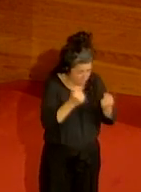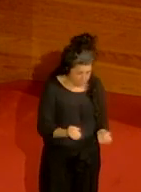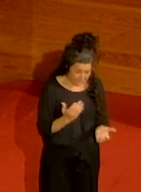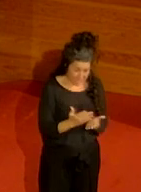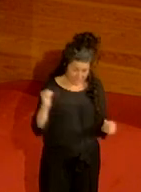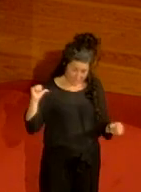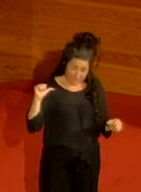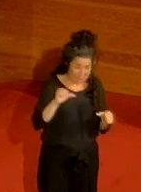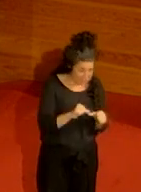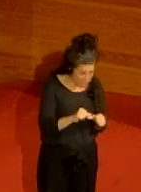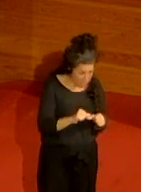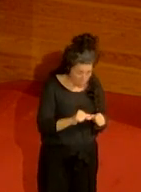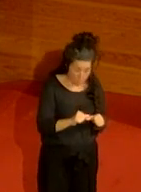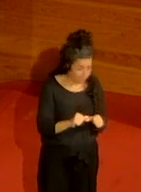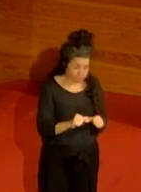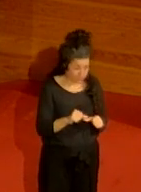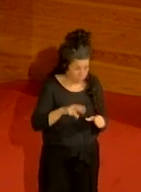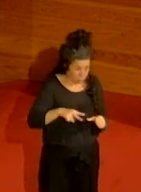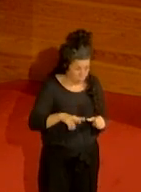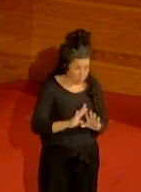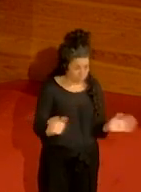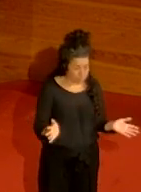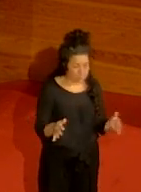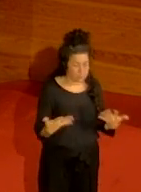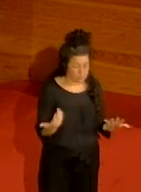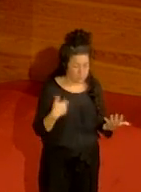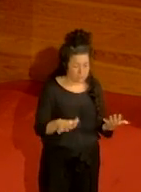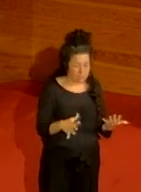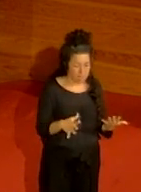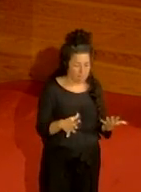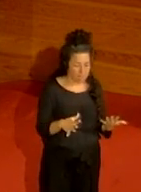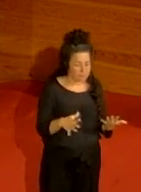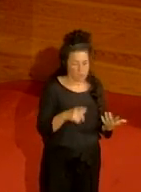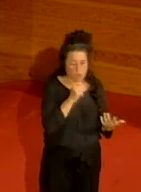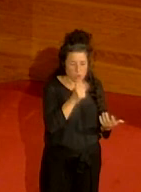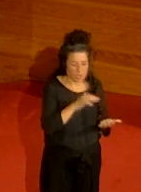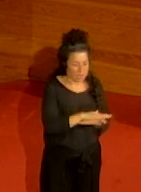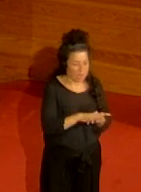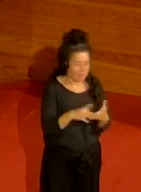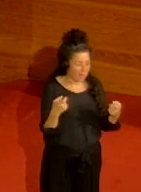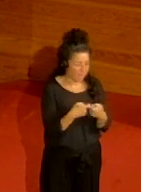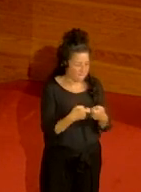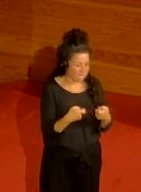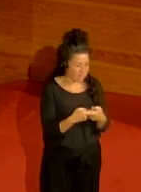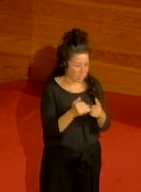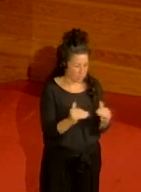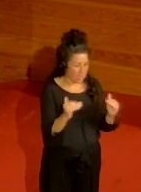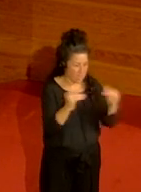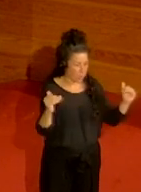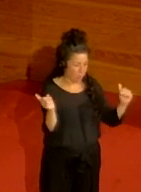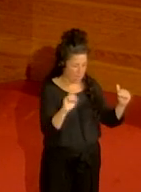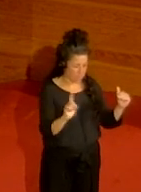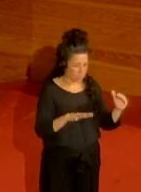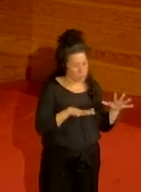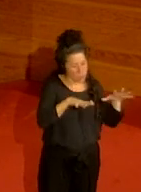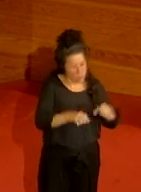en el que está ahora mismo el conflicto que ya hay quien se niega a llamarlo conflicto porque consideran que no es una cuestión de igual a igual sino es una ocupación